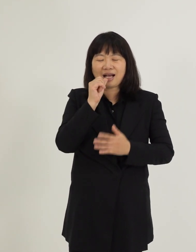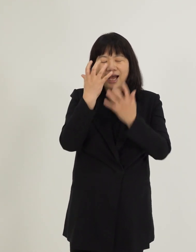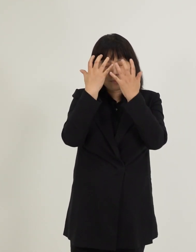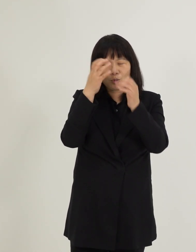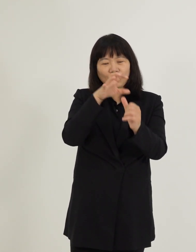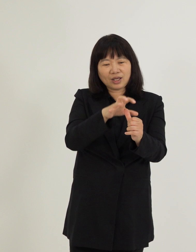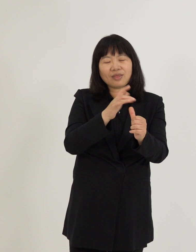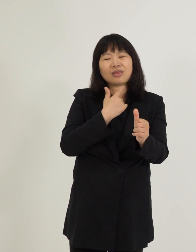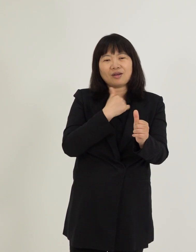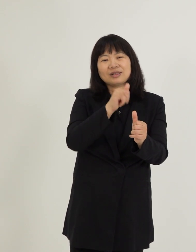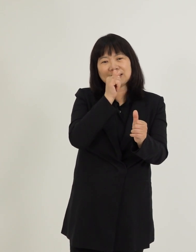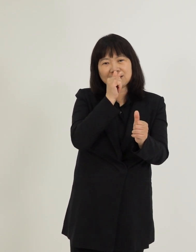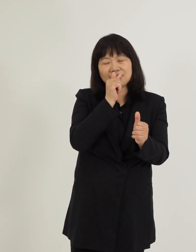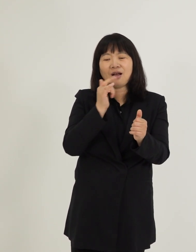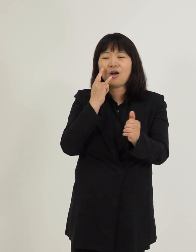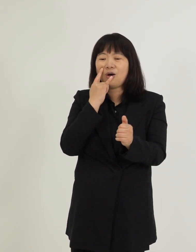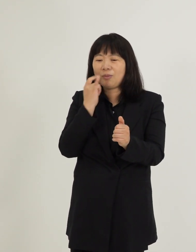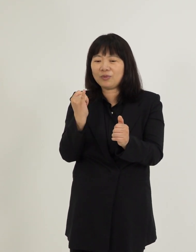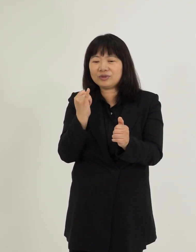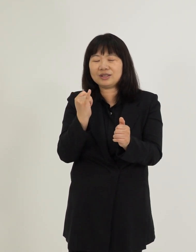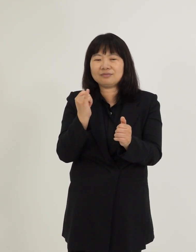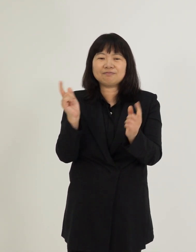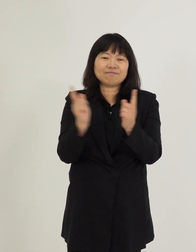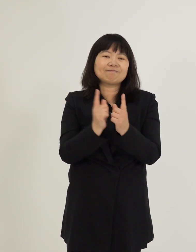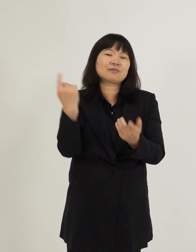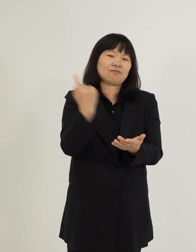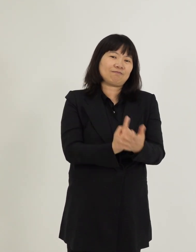어머님이 면회를 오셨죠.